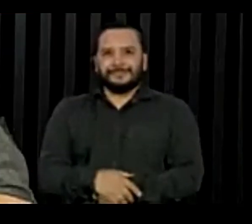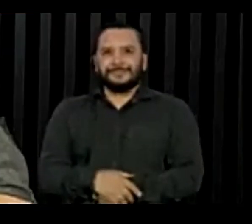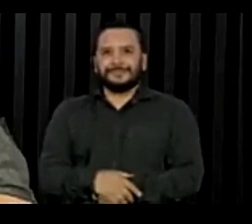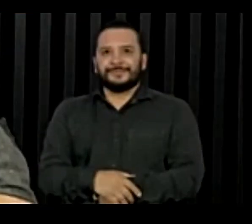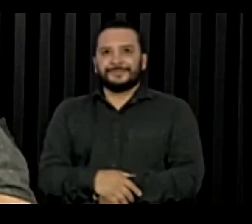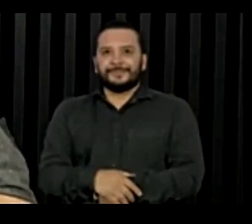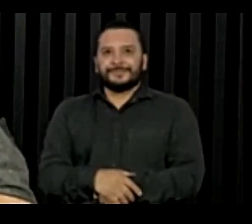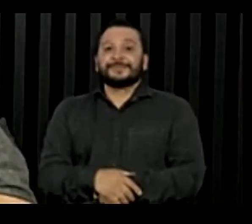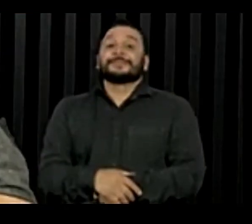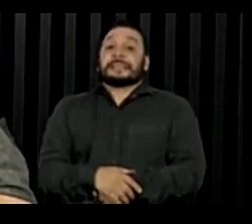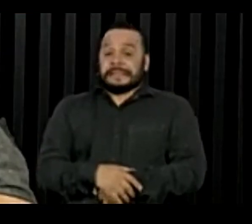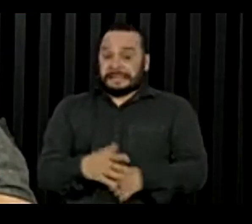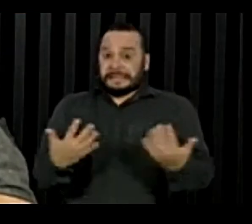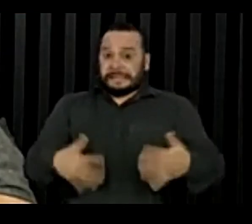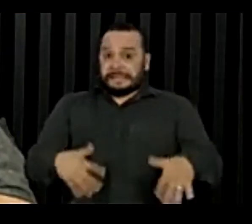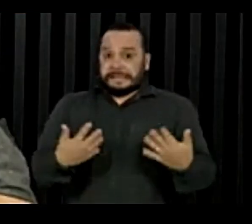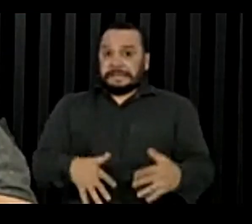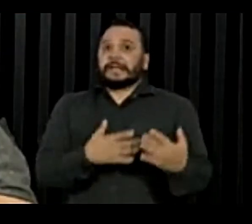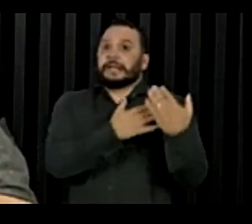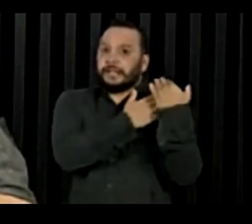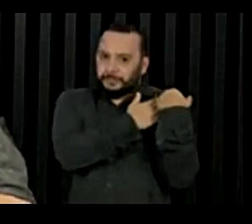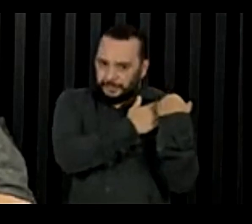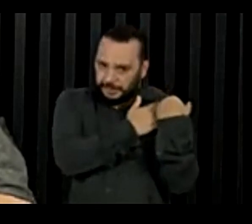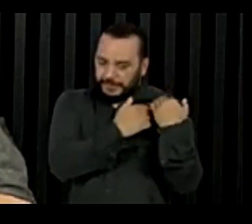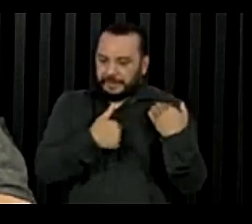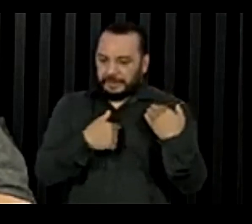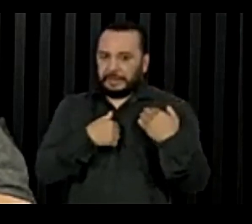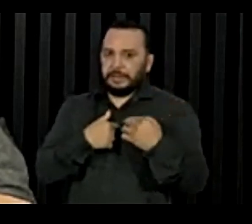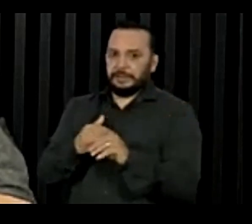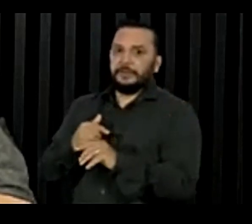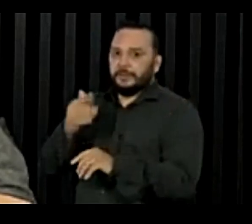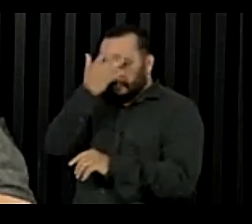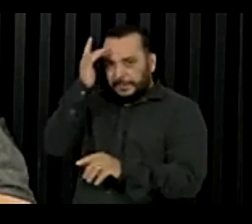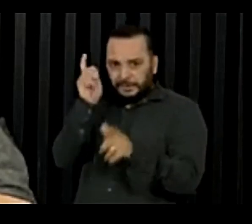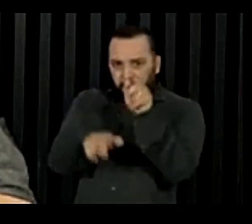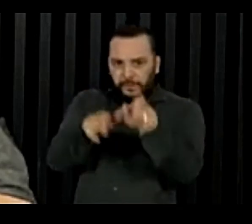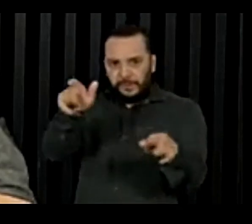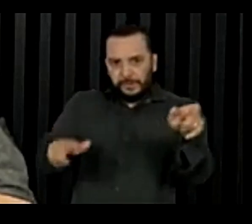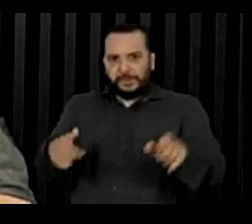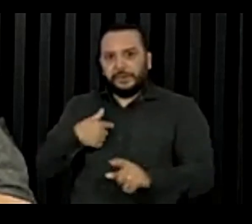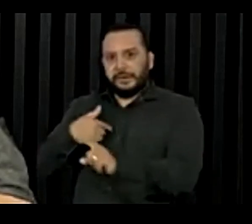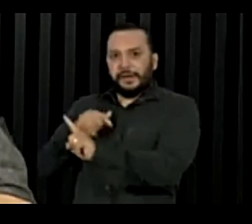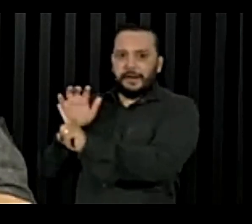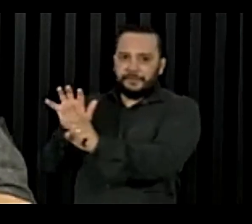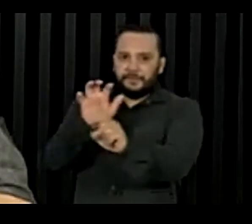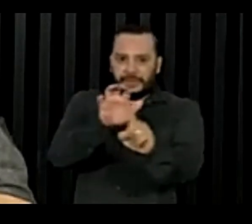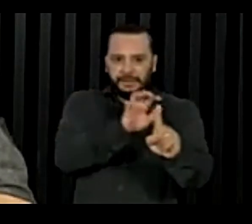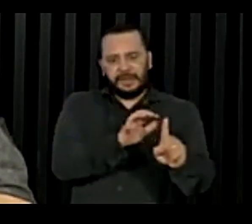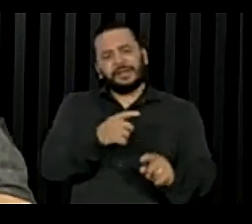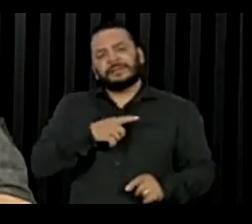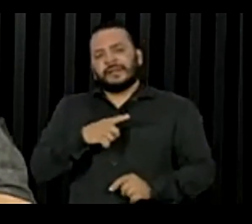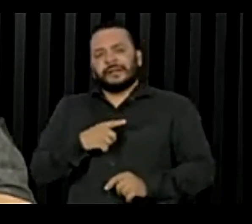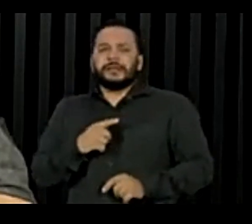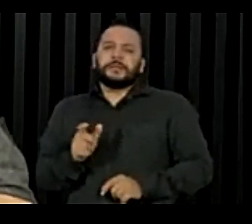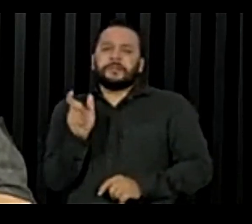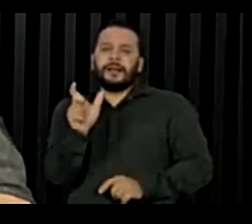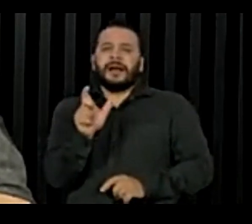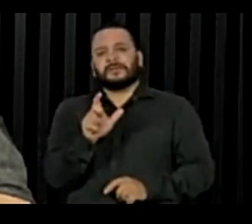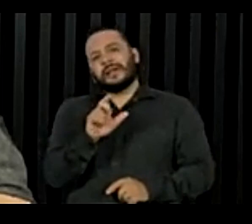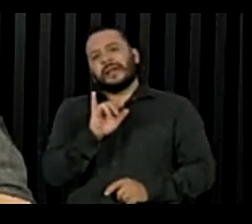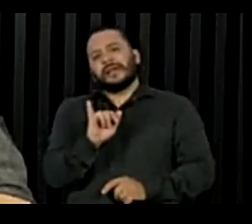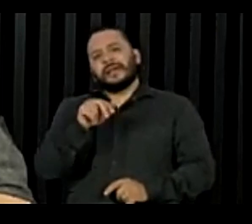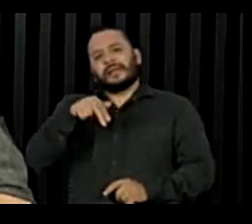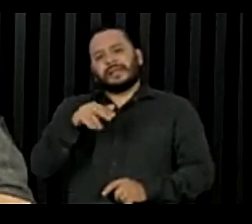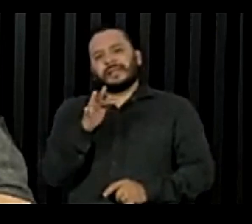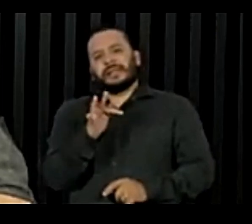Ter noção da responsabilidade que tem por influenciar pessoas. E esse termo influenciar é um termo que eu até evito um